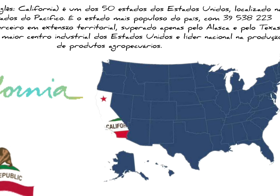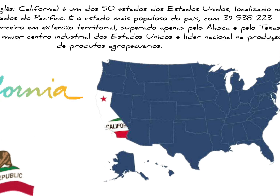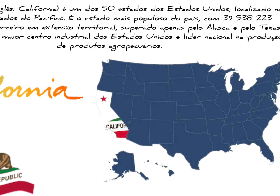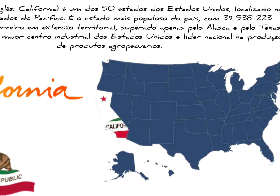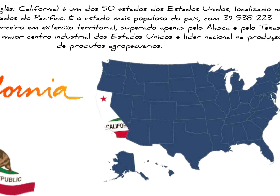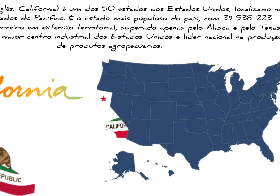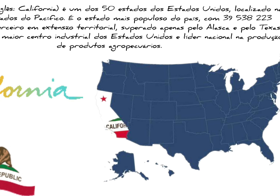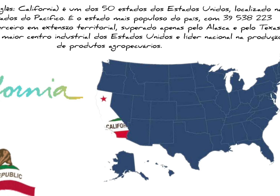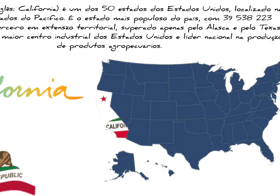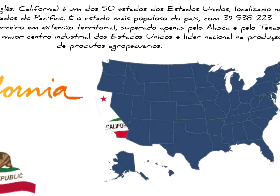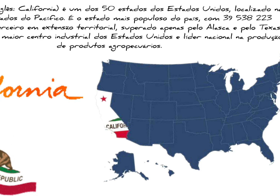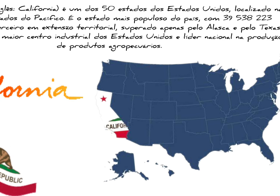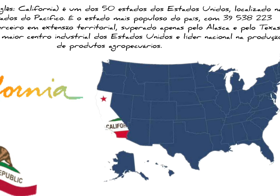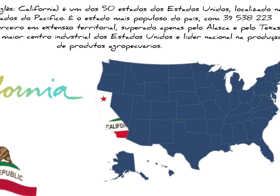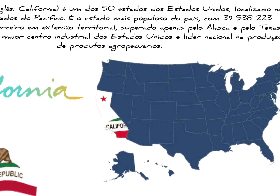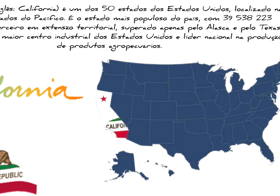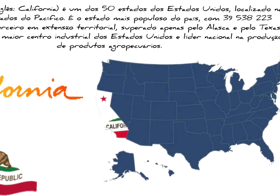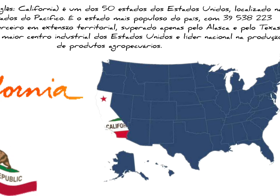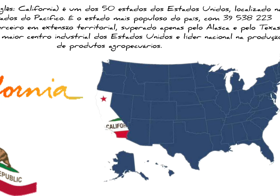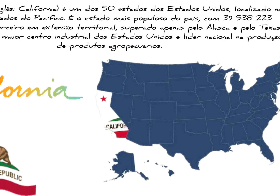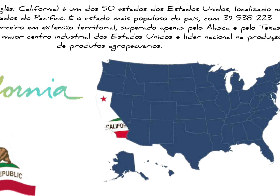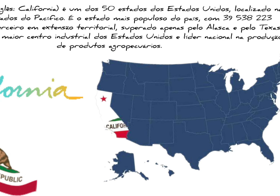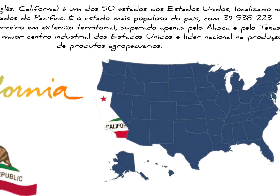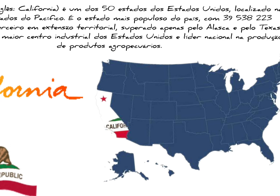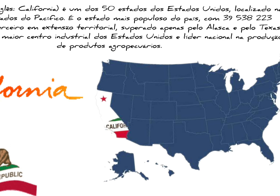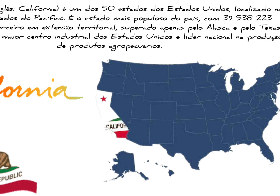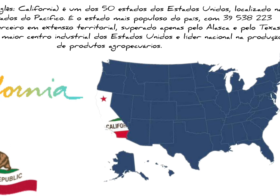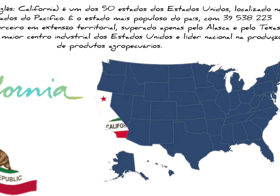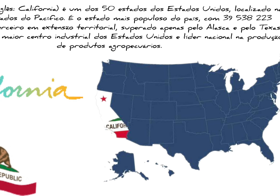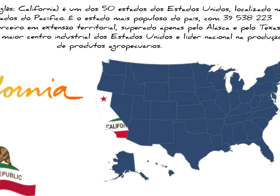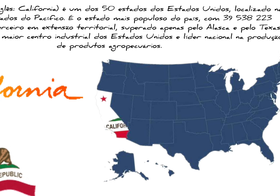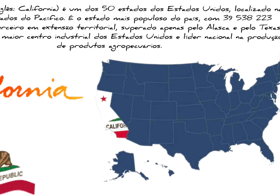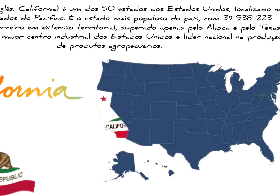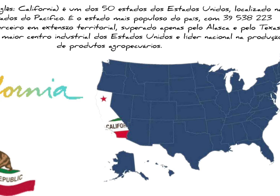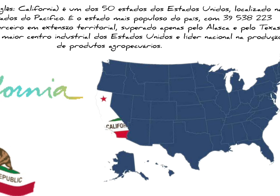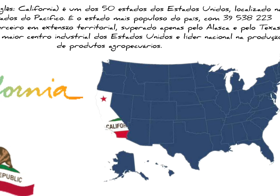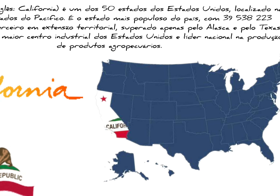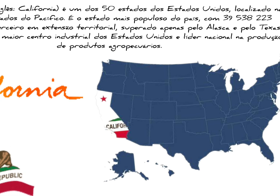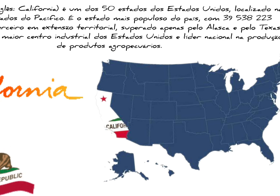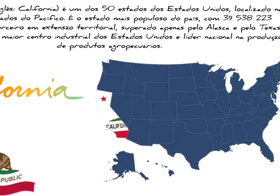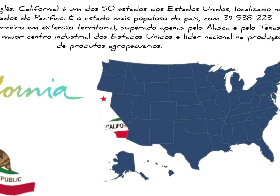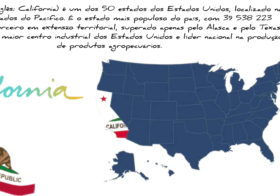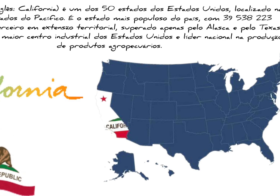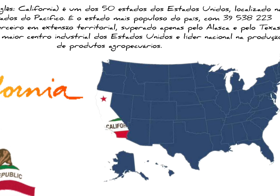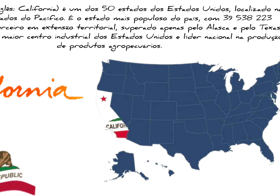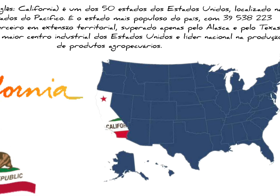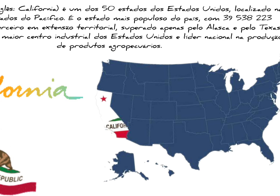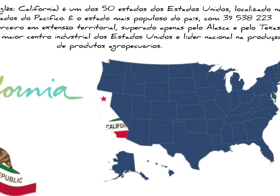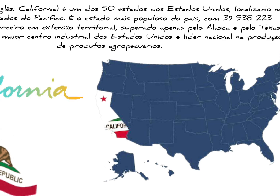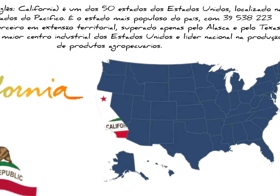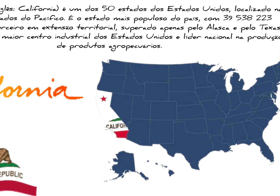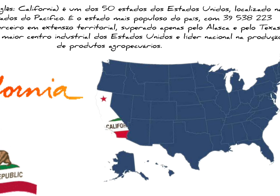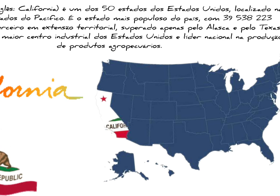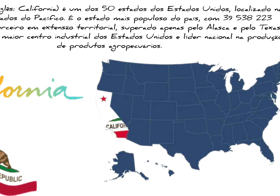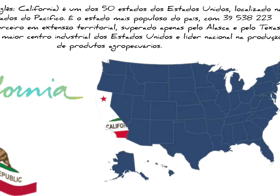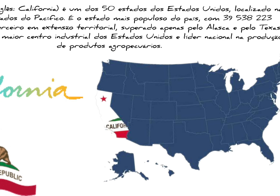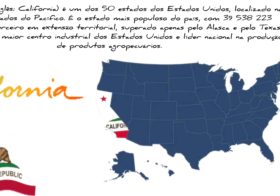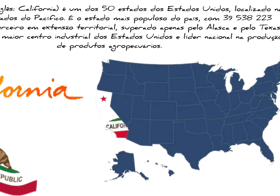Pacífico, é o estado mais populoso do país, com 39.538.223